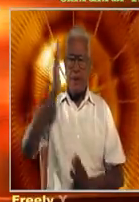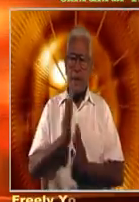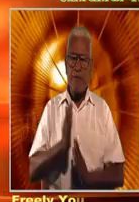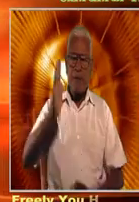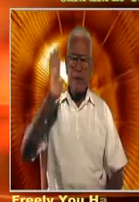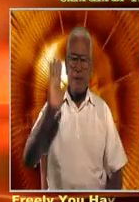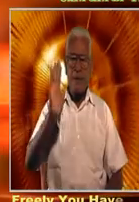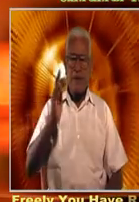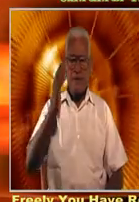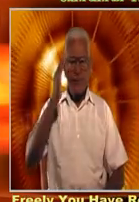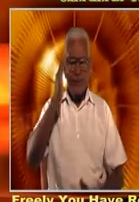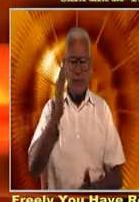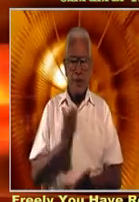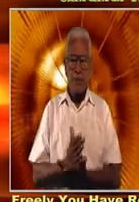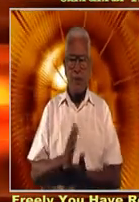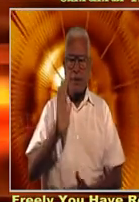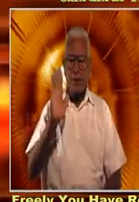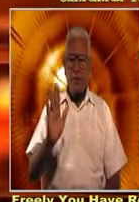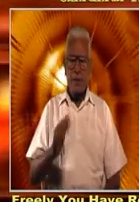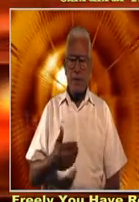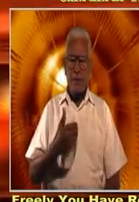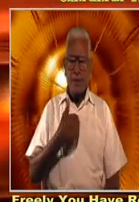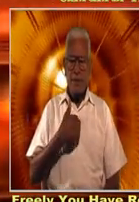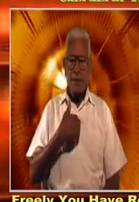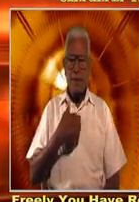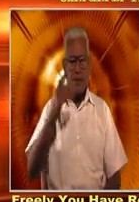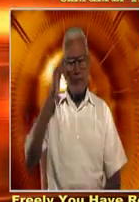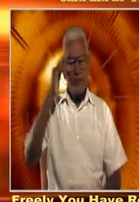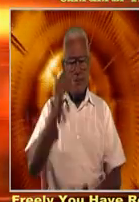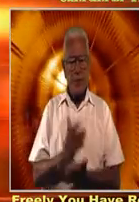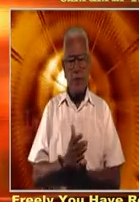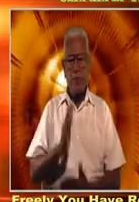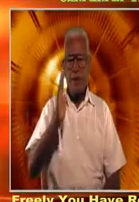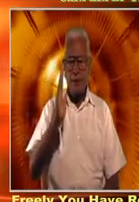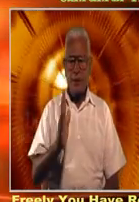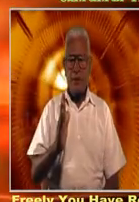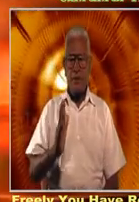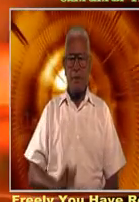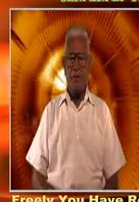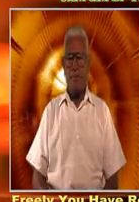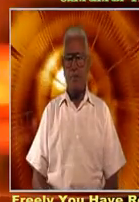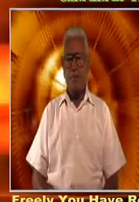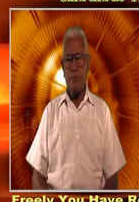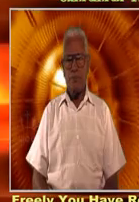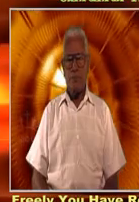தேவனெடுத்தில் விசுவாசமா இருங்கள் என்னிடத்திலும் இசுவாசமா இருங்கள்